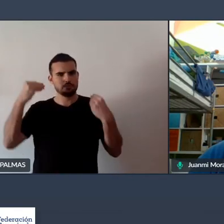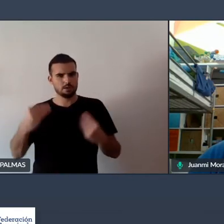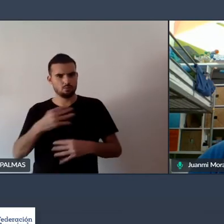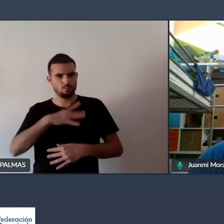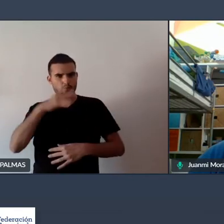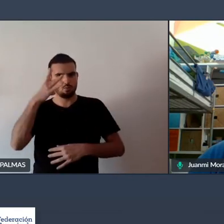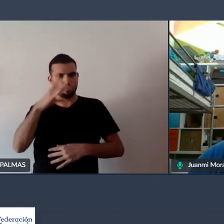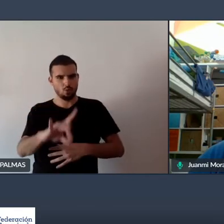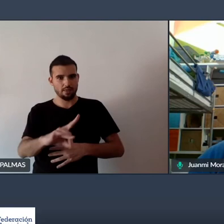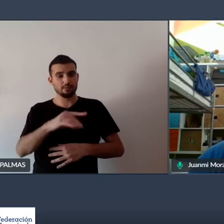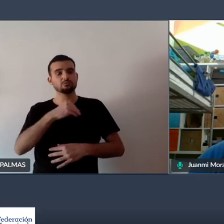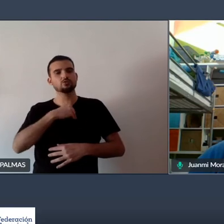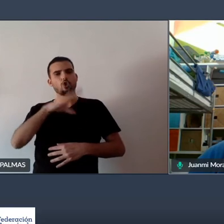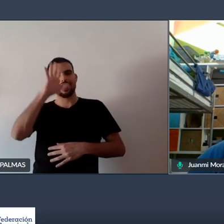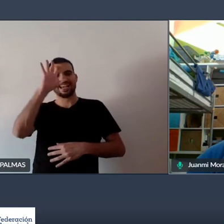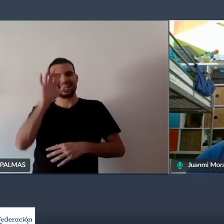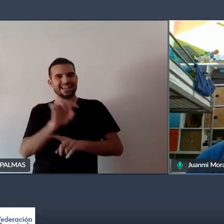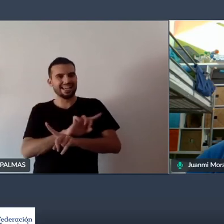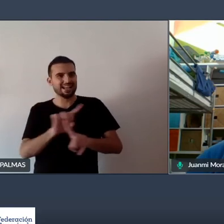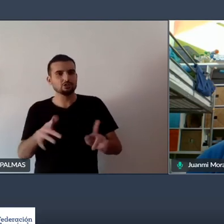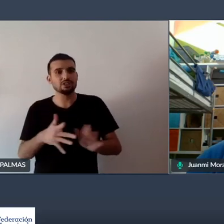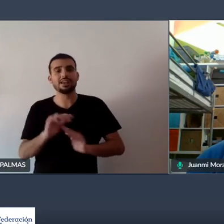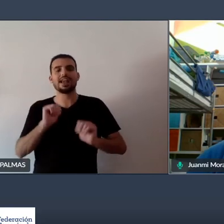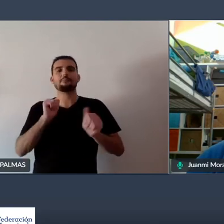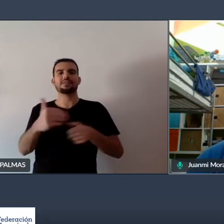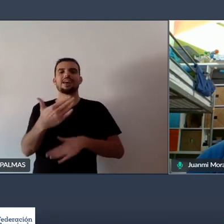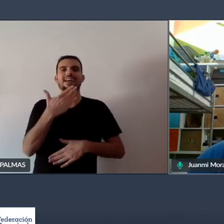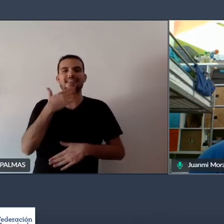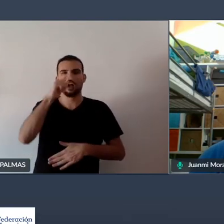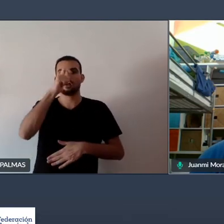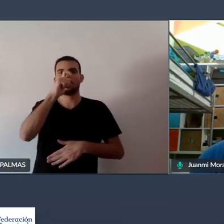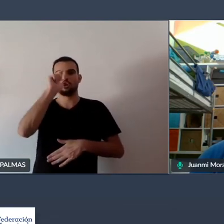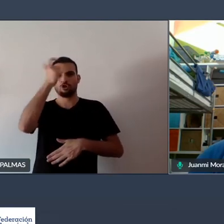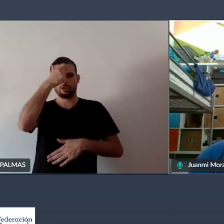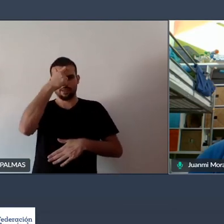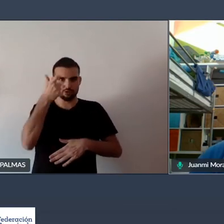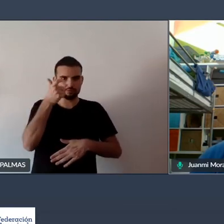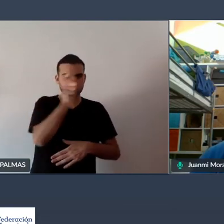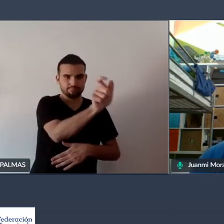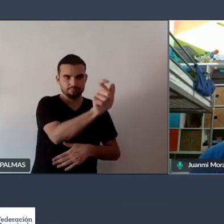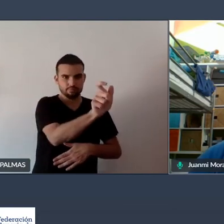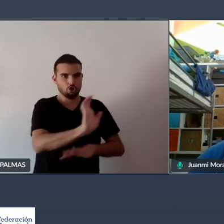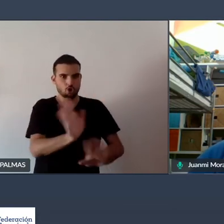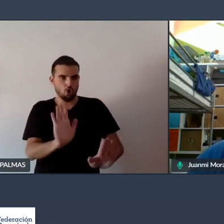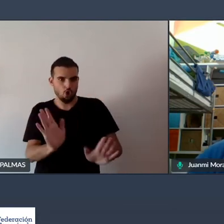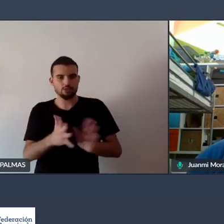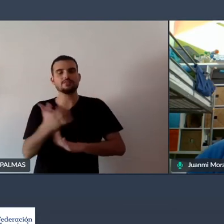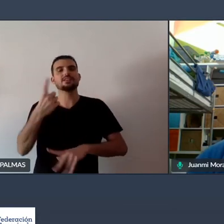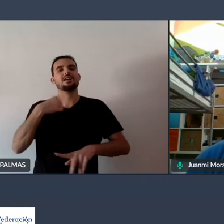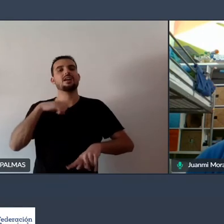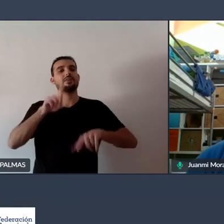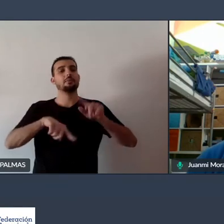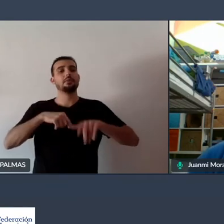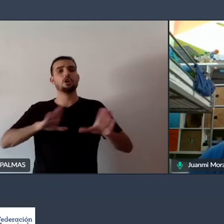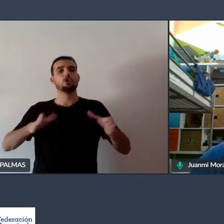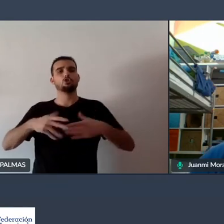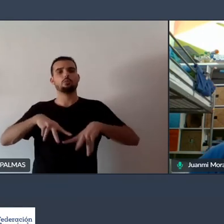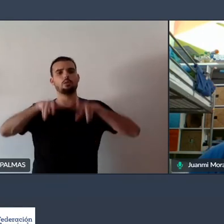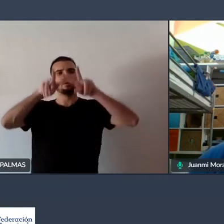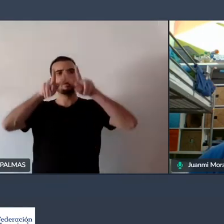No creo que sea tanto una cuestión de determinar a qué edad debería empezar a meter alguna situación, como que analizar si mi equipo está preparado